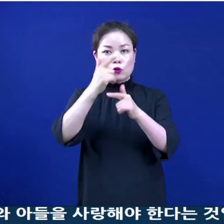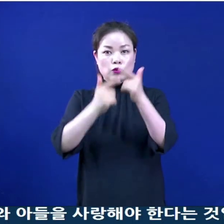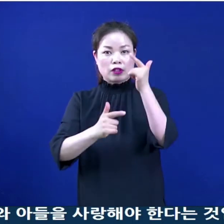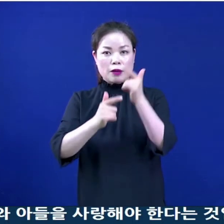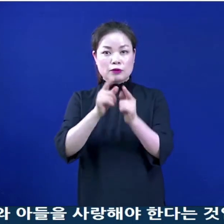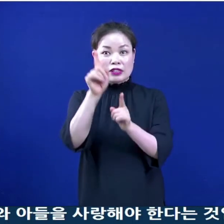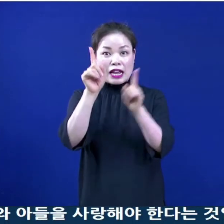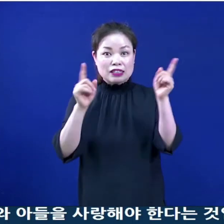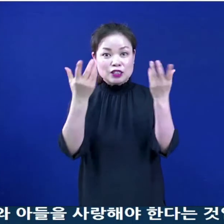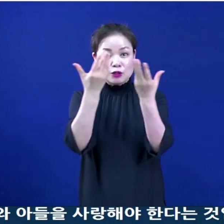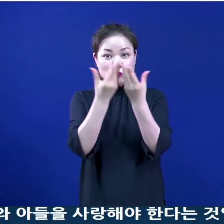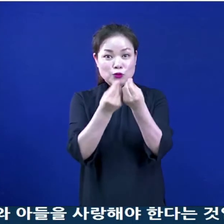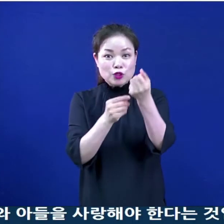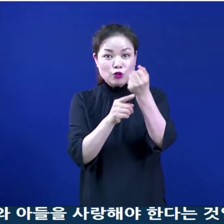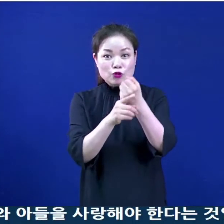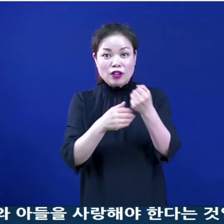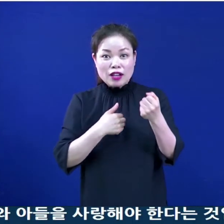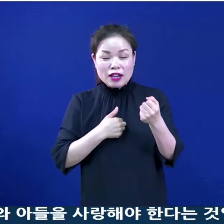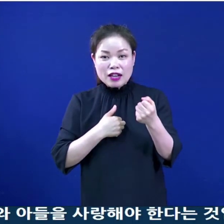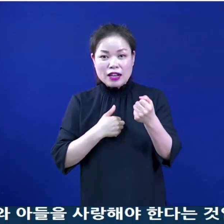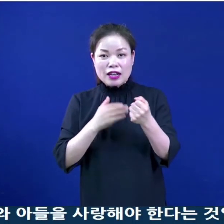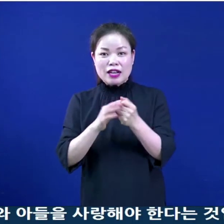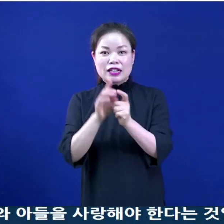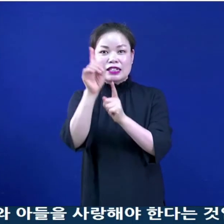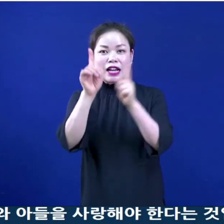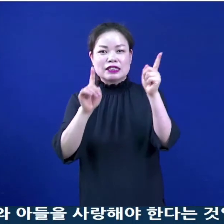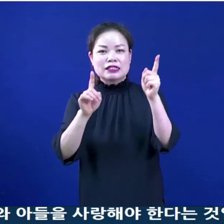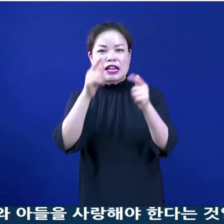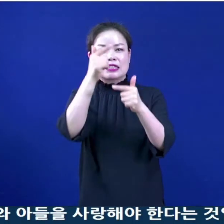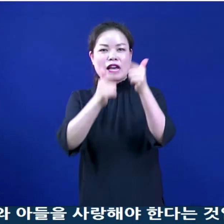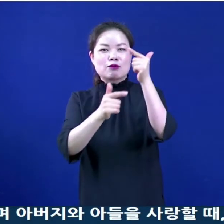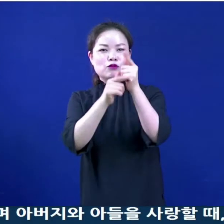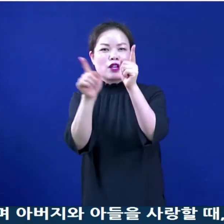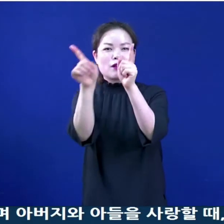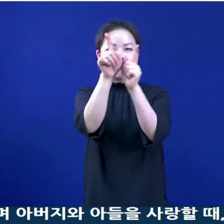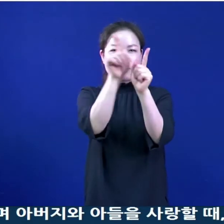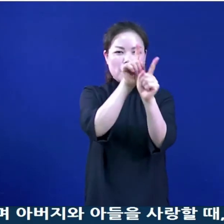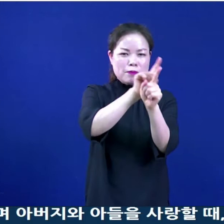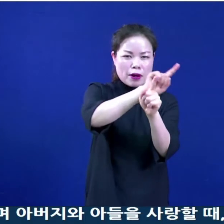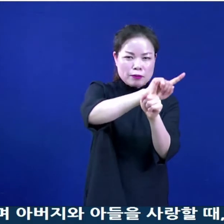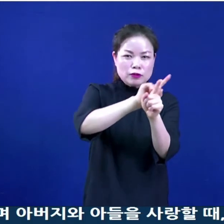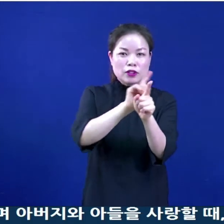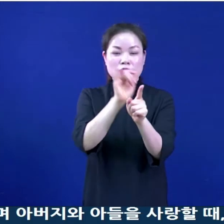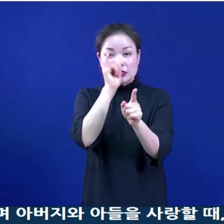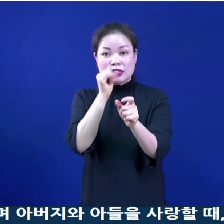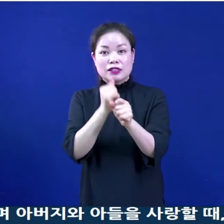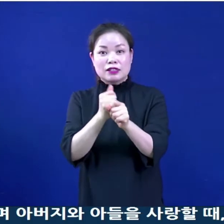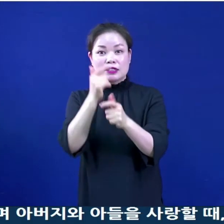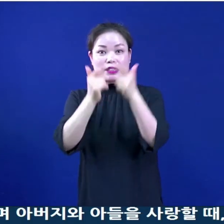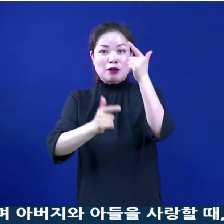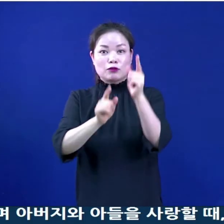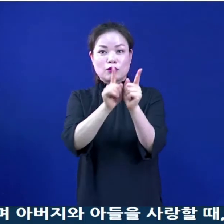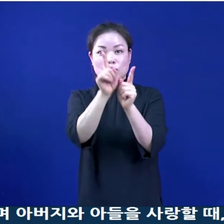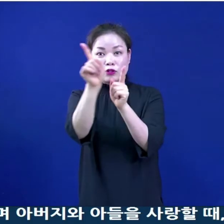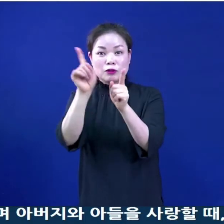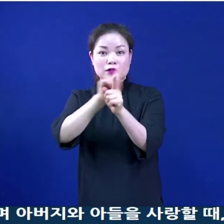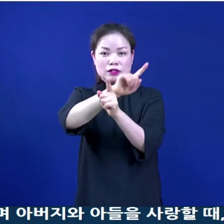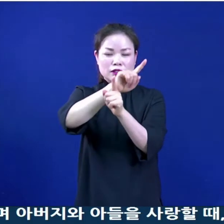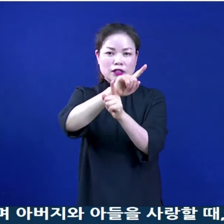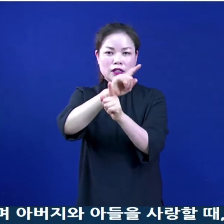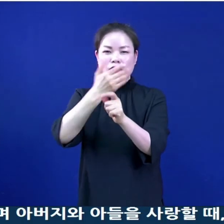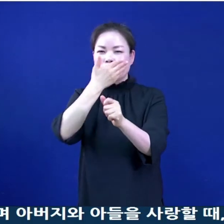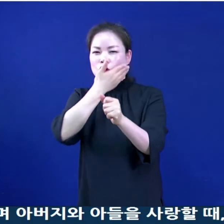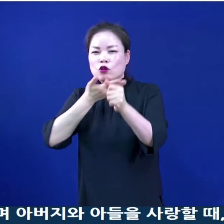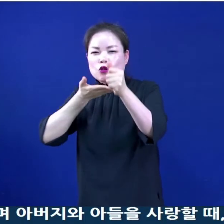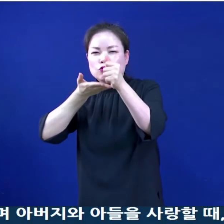있죠? 가지가 나무에 붙어 있어야 되죠. 가지가 나무에 붙어 있으면 나무로부터 영양분을